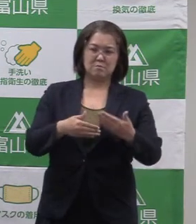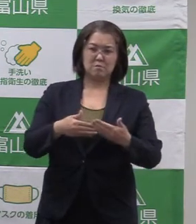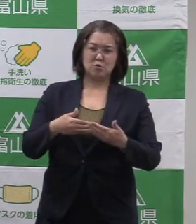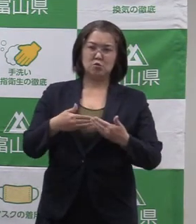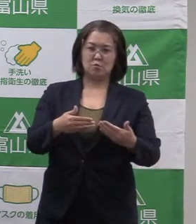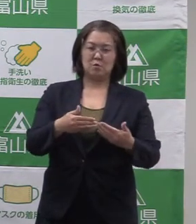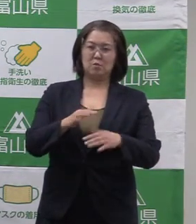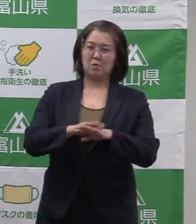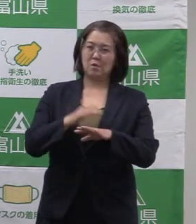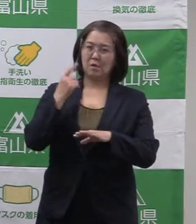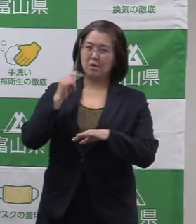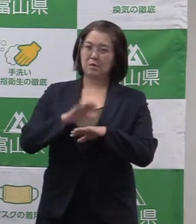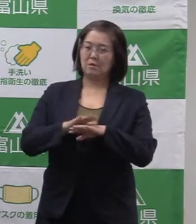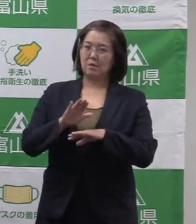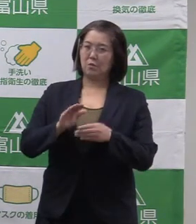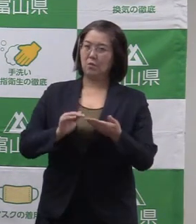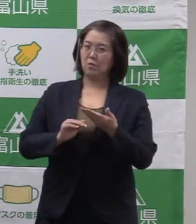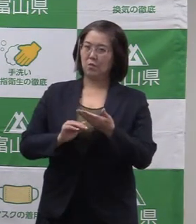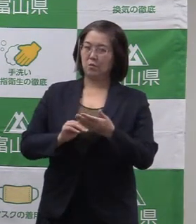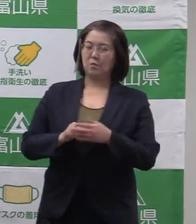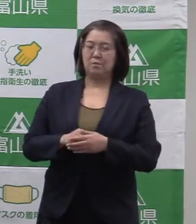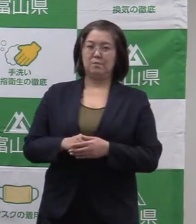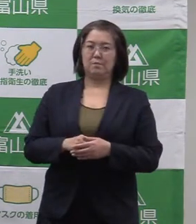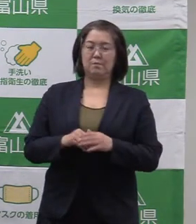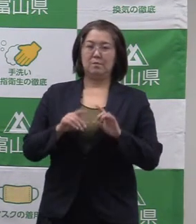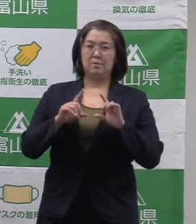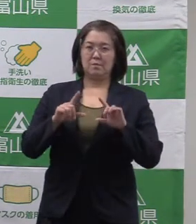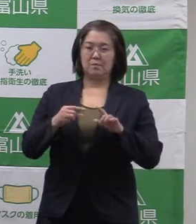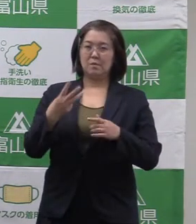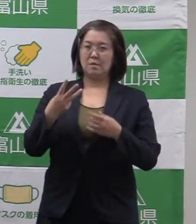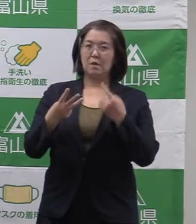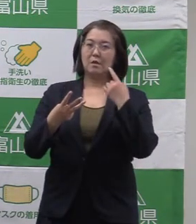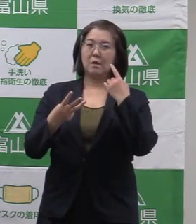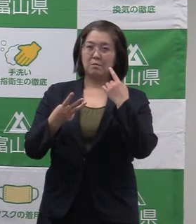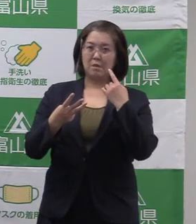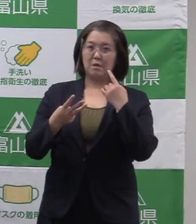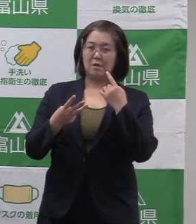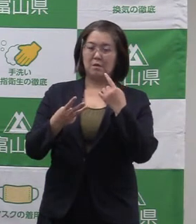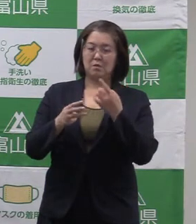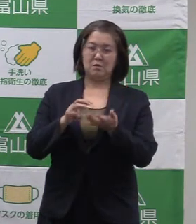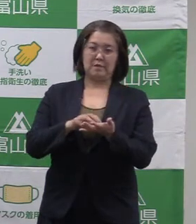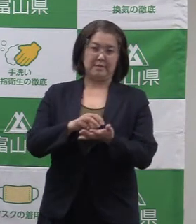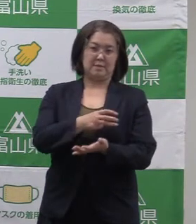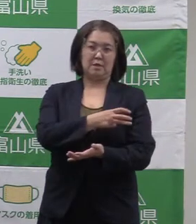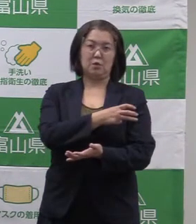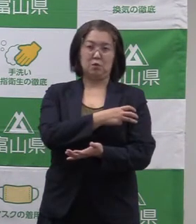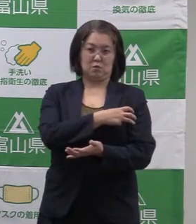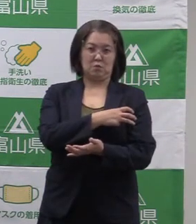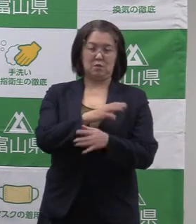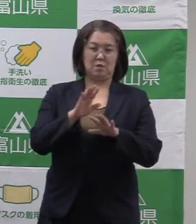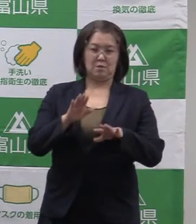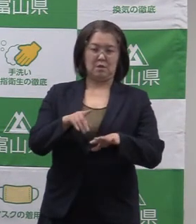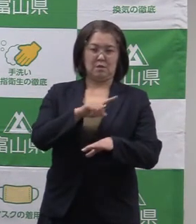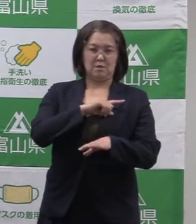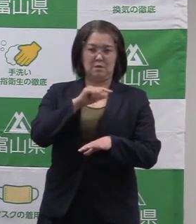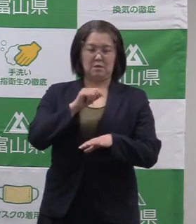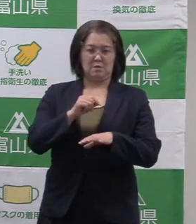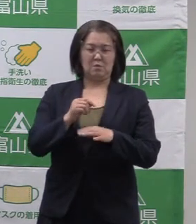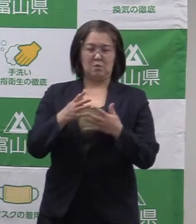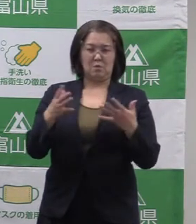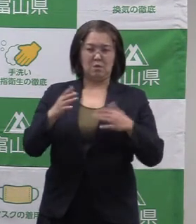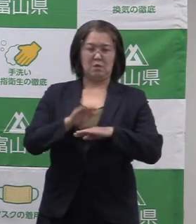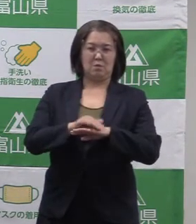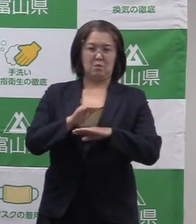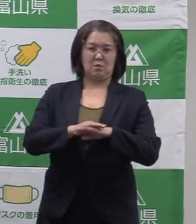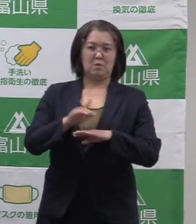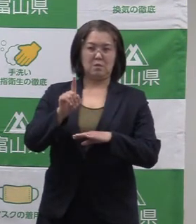はい、3回目の追加接種がやはり今の時点でとても大きな手立てになると考えます。一